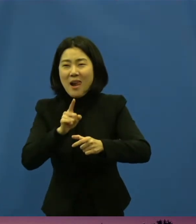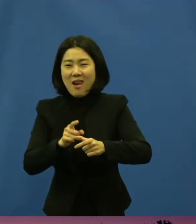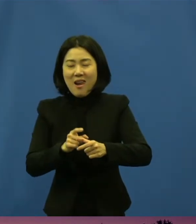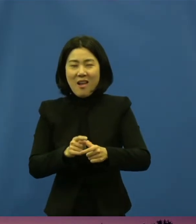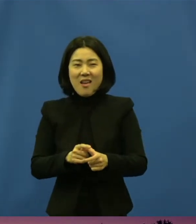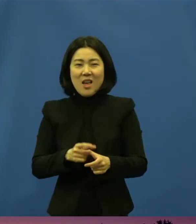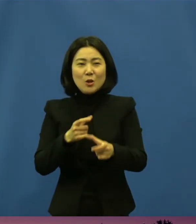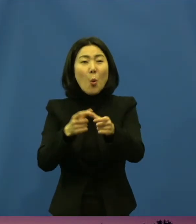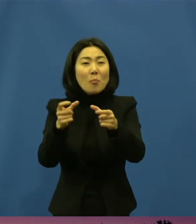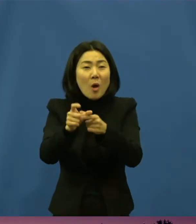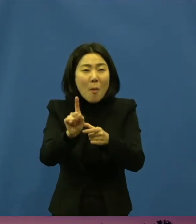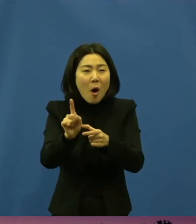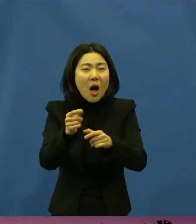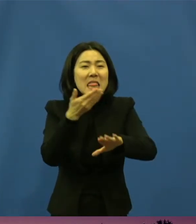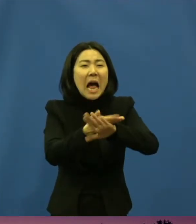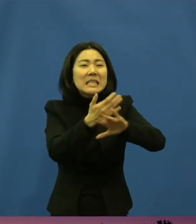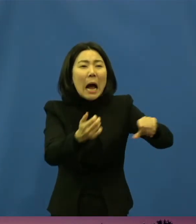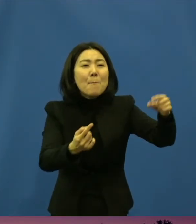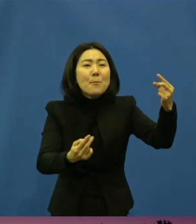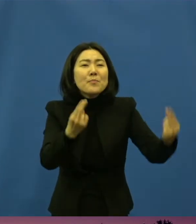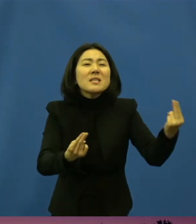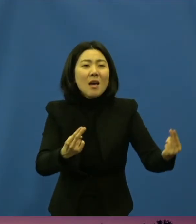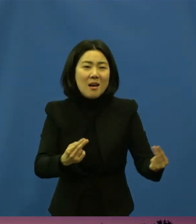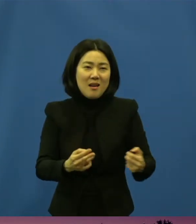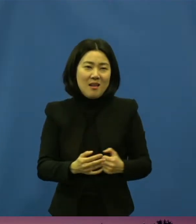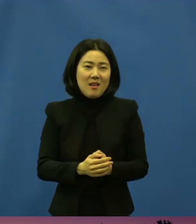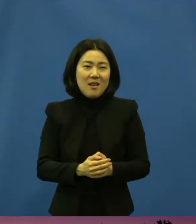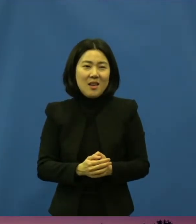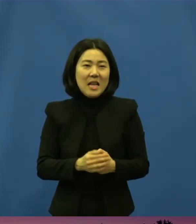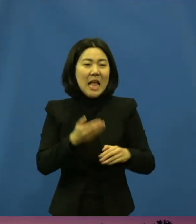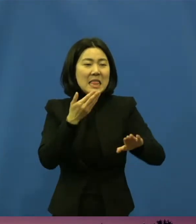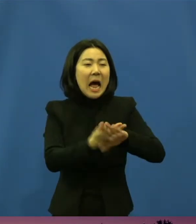뭐예요? 좀 더가 문제예요.